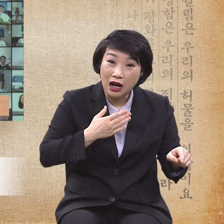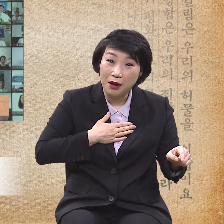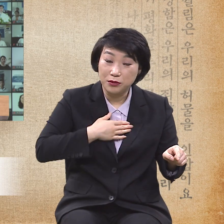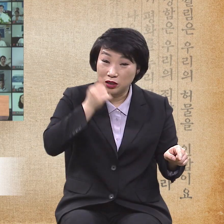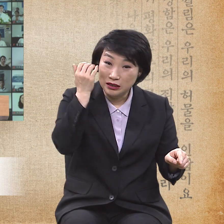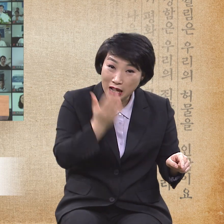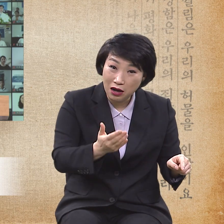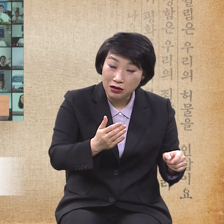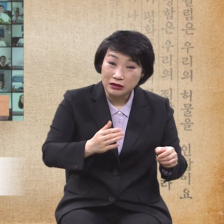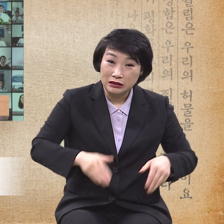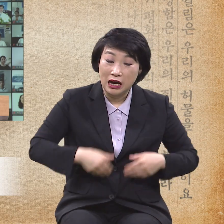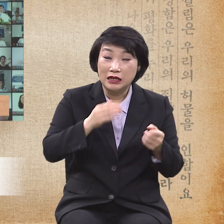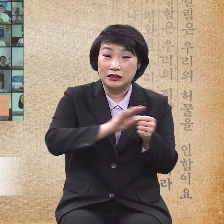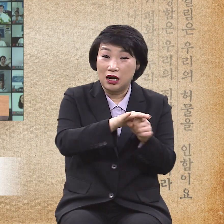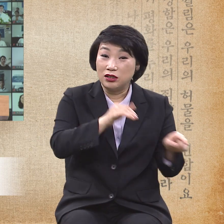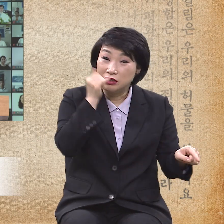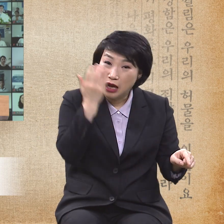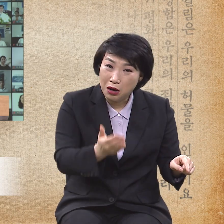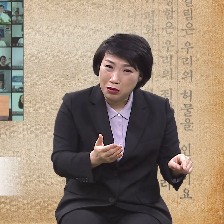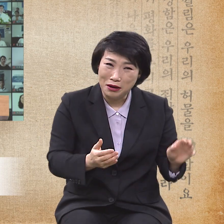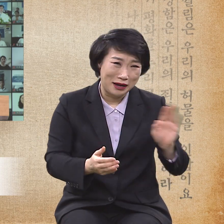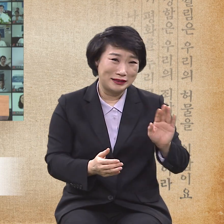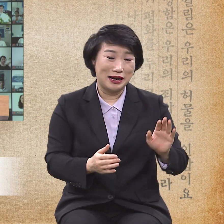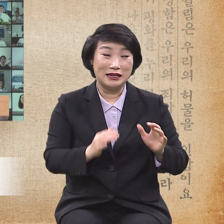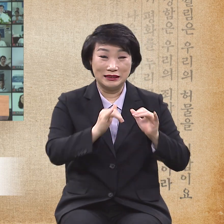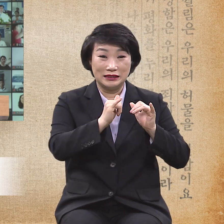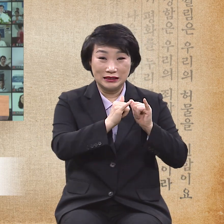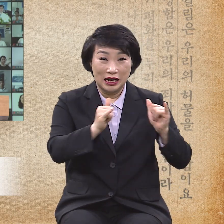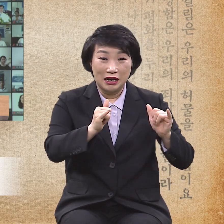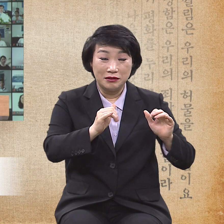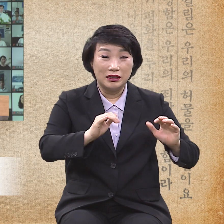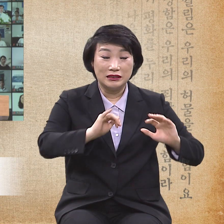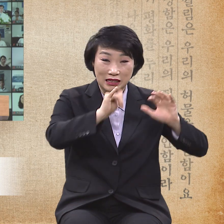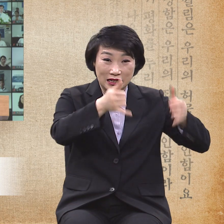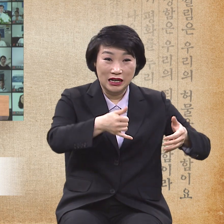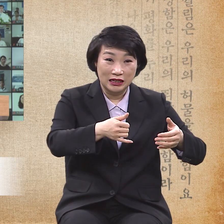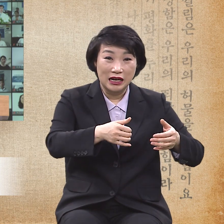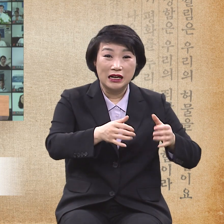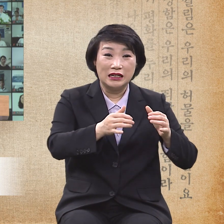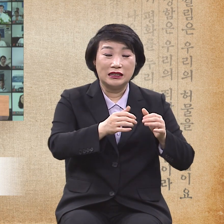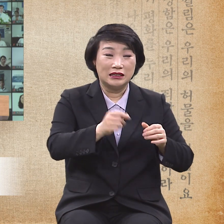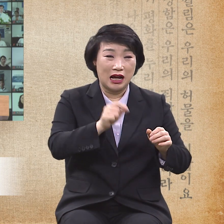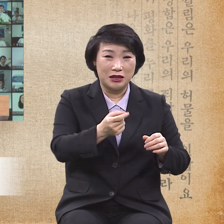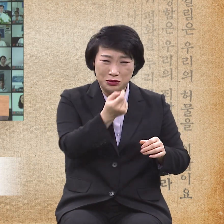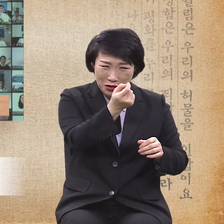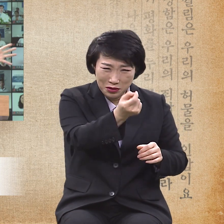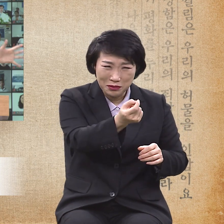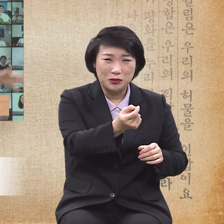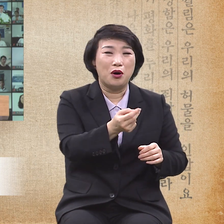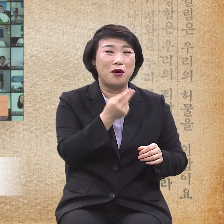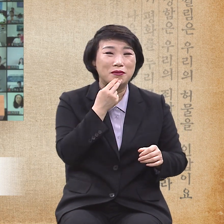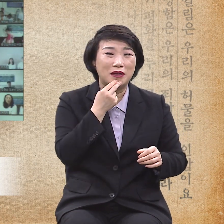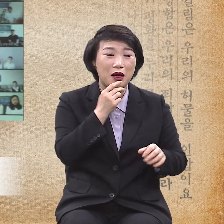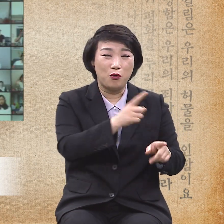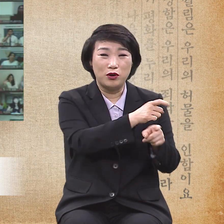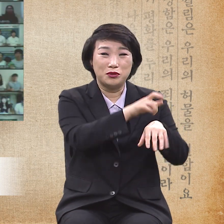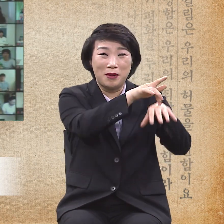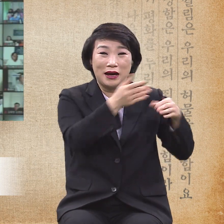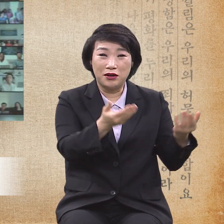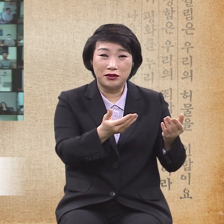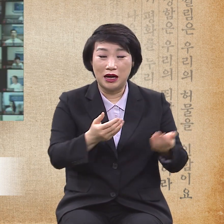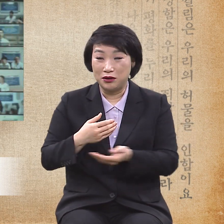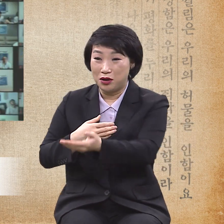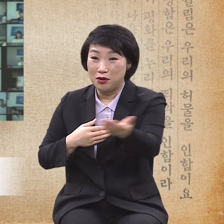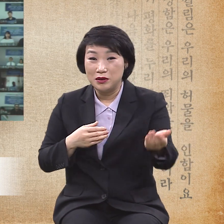봤어요. 애정 있는 거 봤어요. 세상에 인본주의 것도 없는 것이 마귀 역사입니다. 여러분 지옥에 보세요.